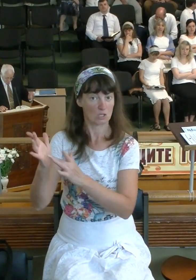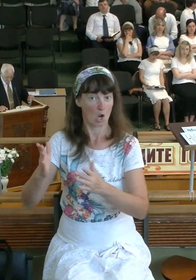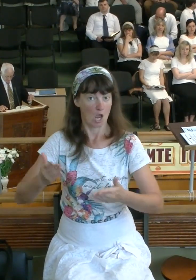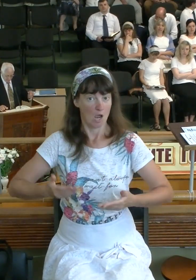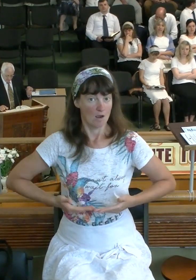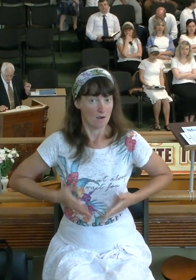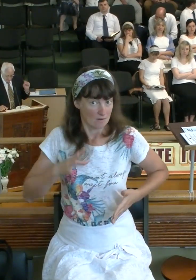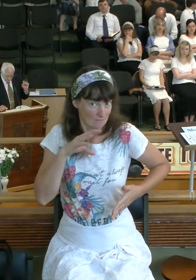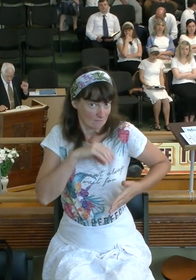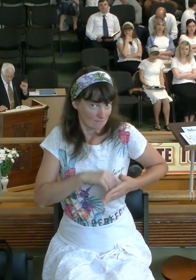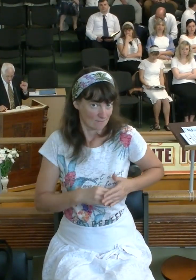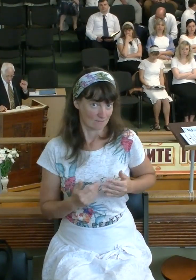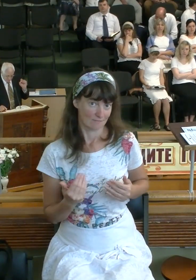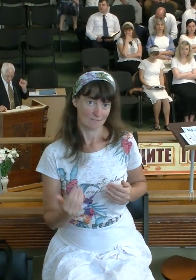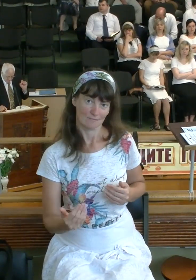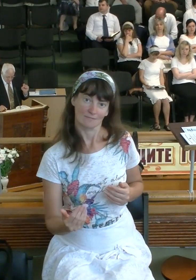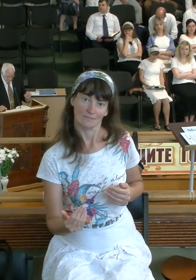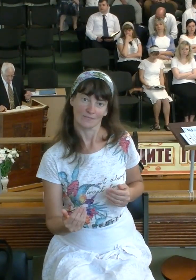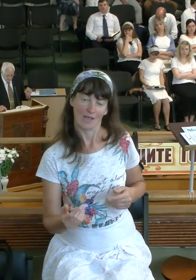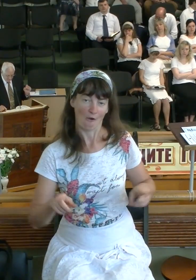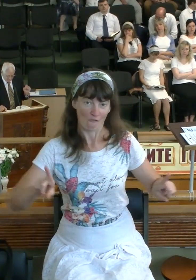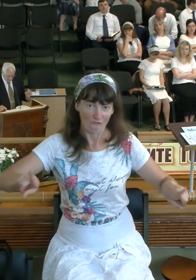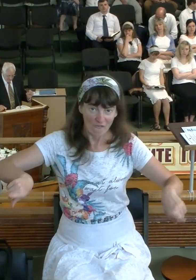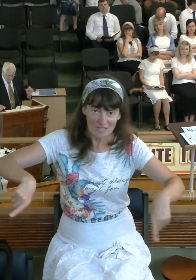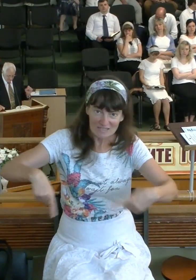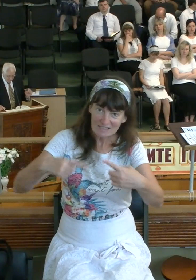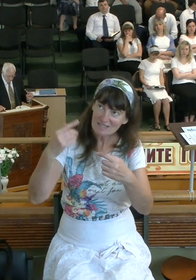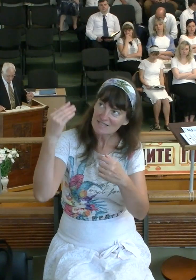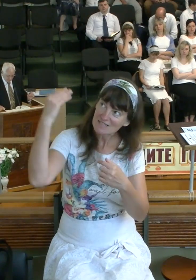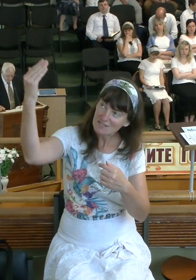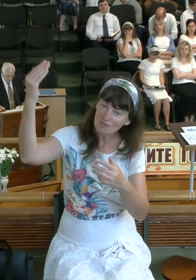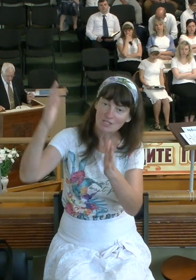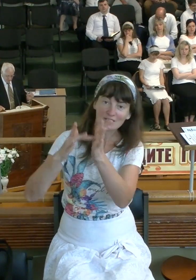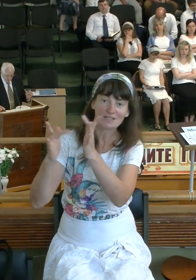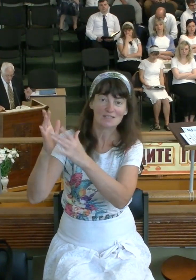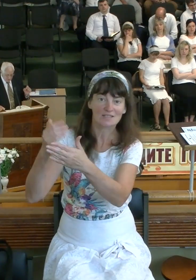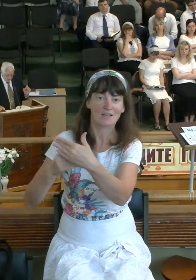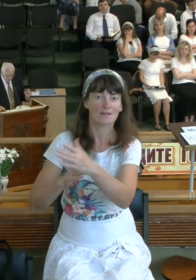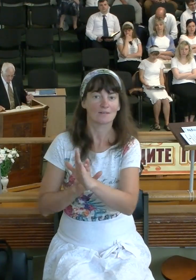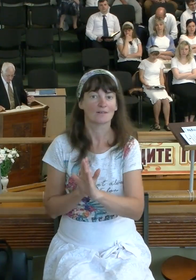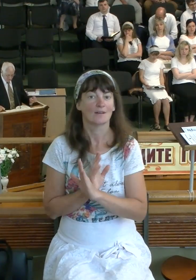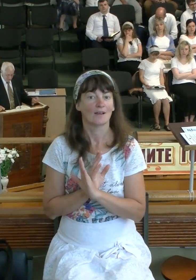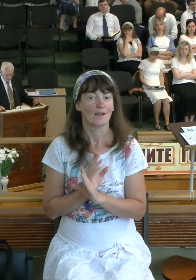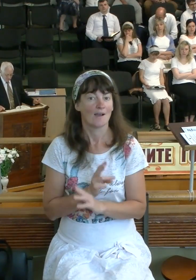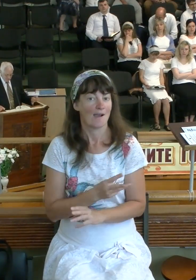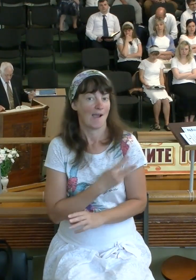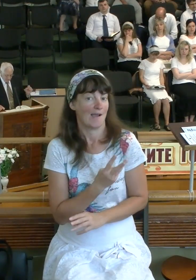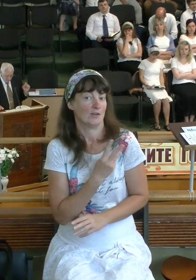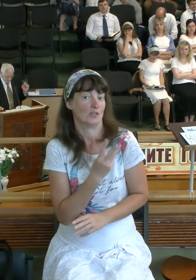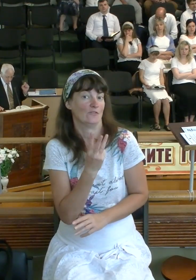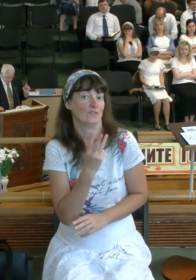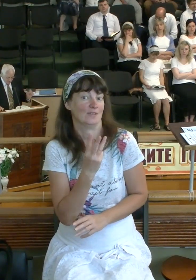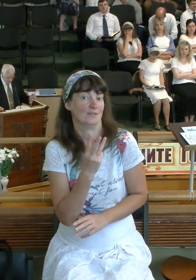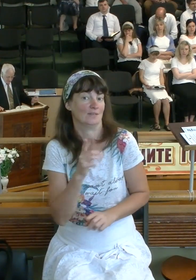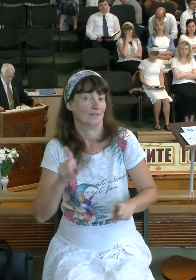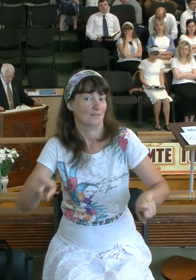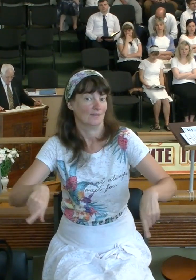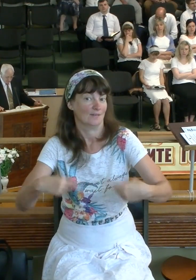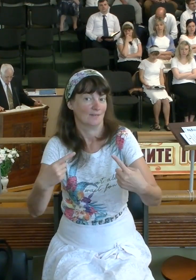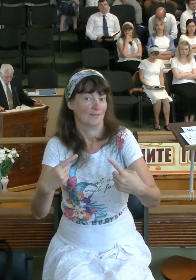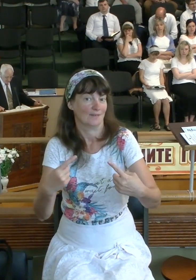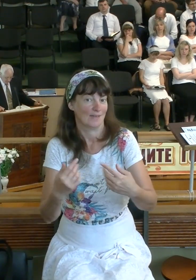в вас, то воскресивший Христа из мертвых оживит и